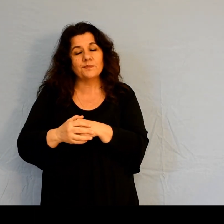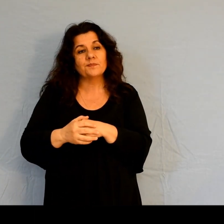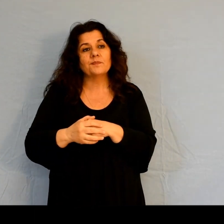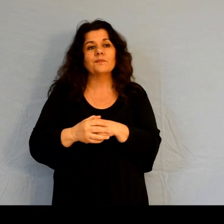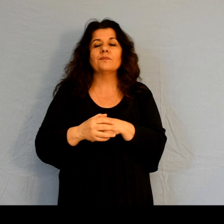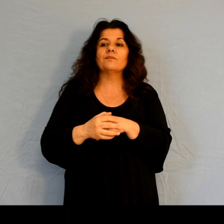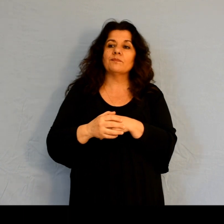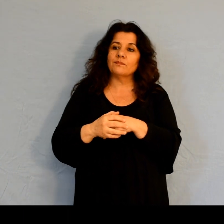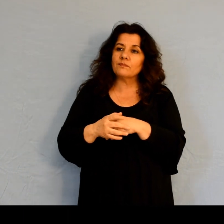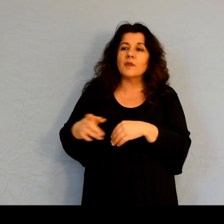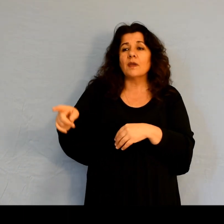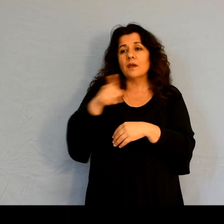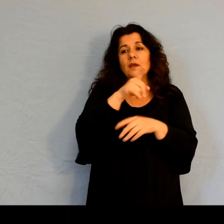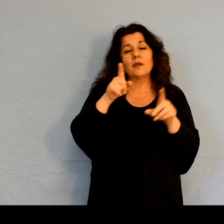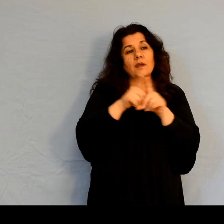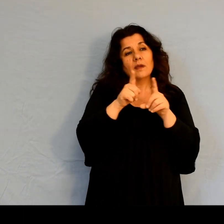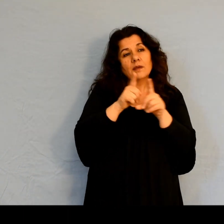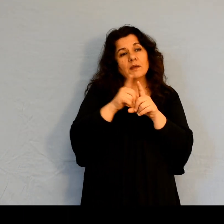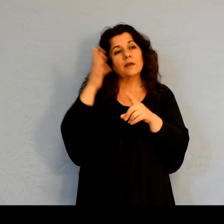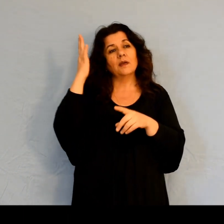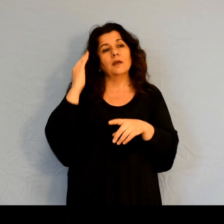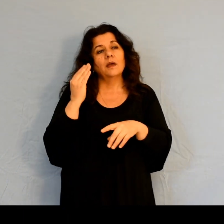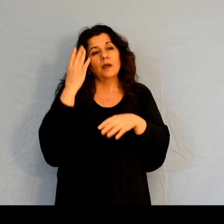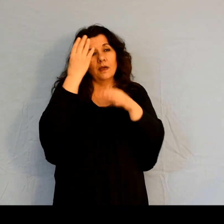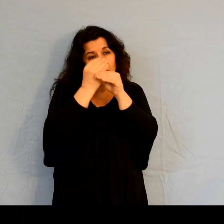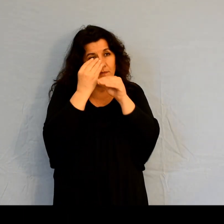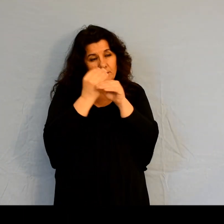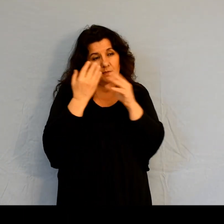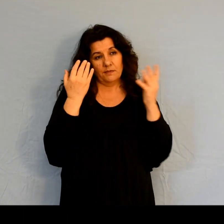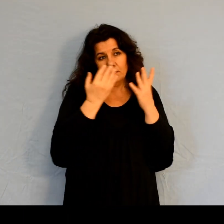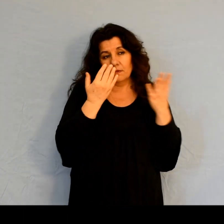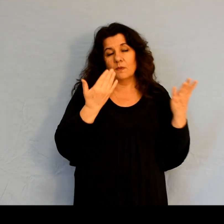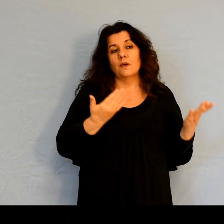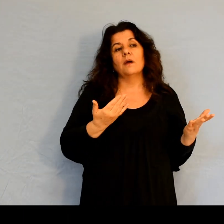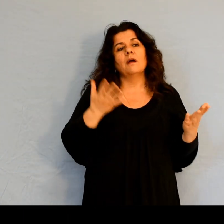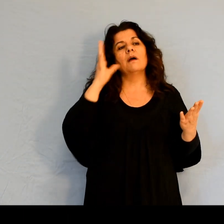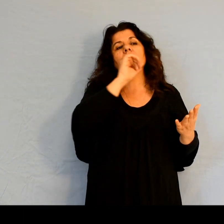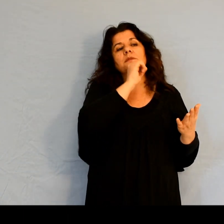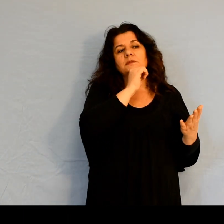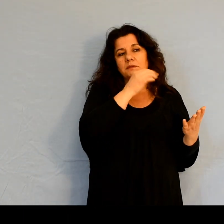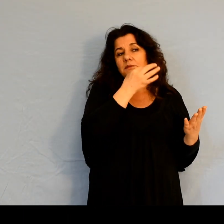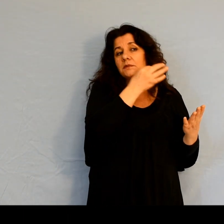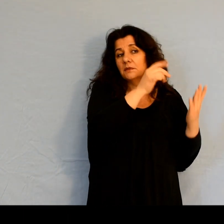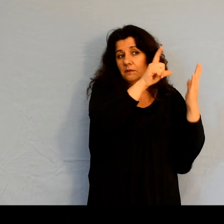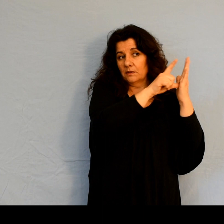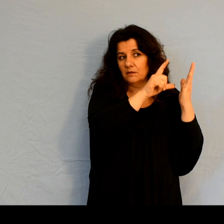Vous avez encore appris qu'il a été dit aux anciens, « Tu ne manqueras pas à tes